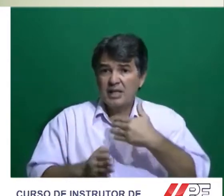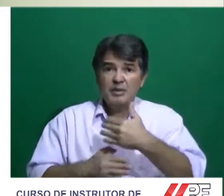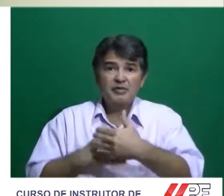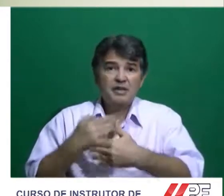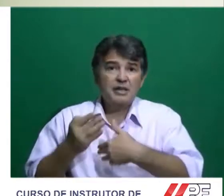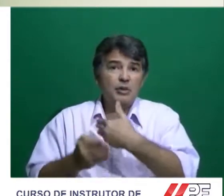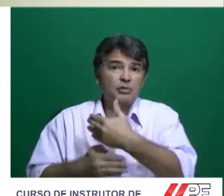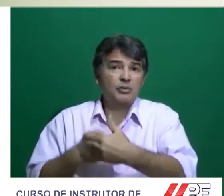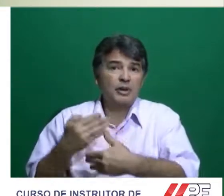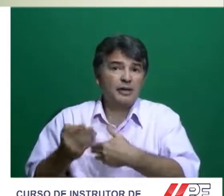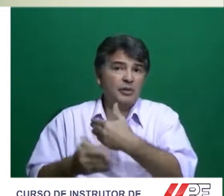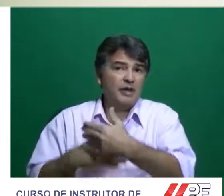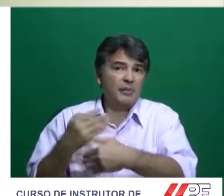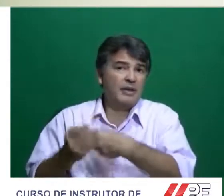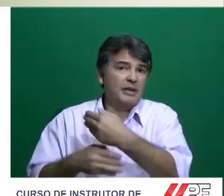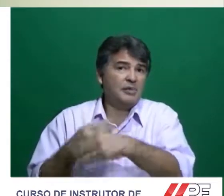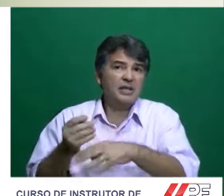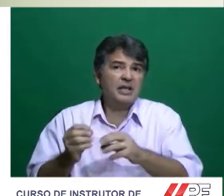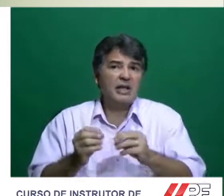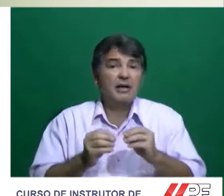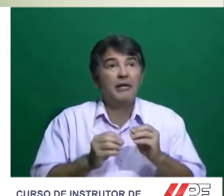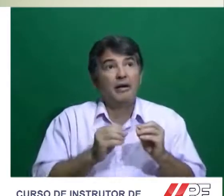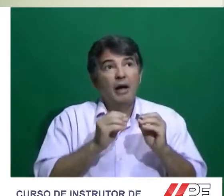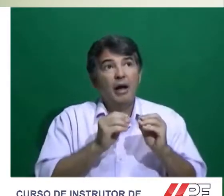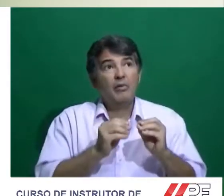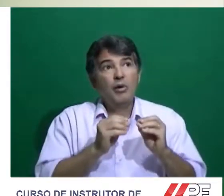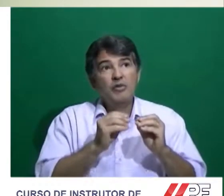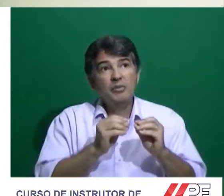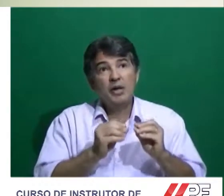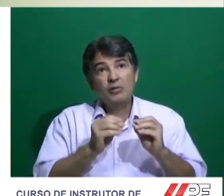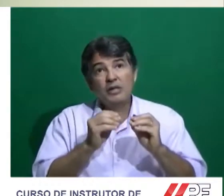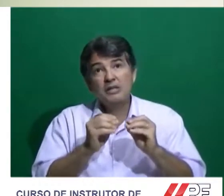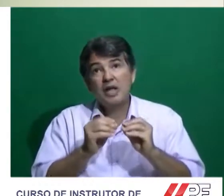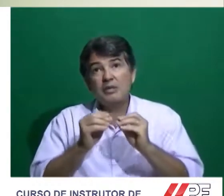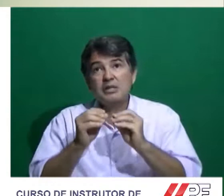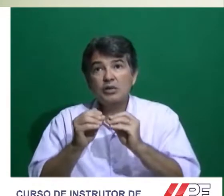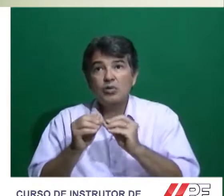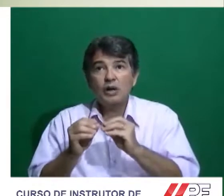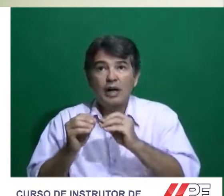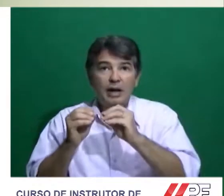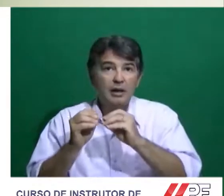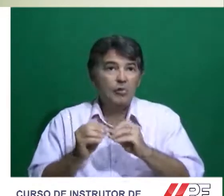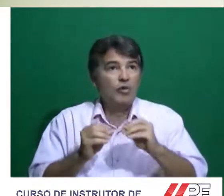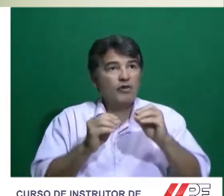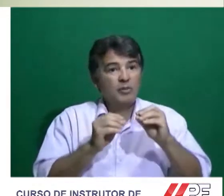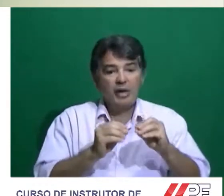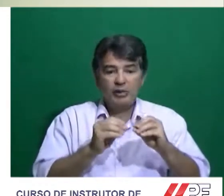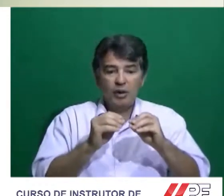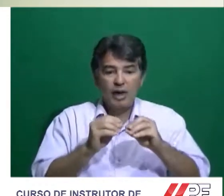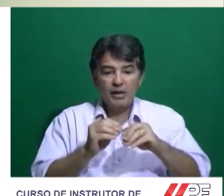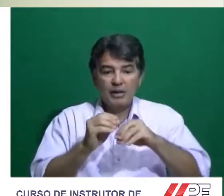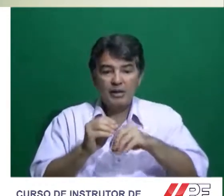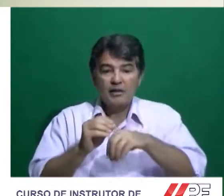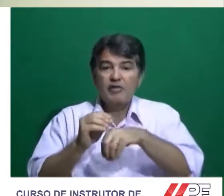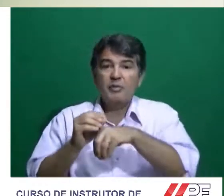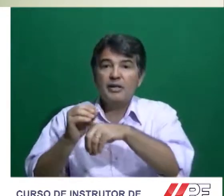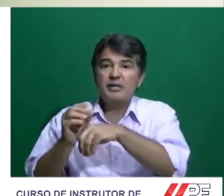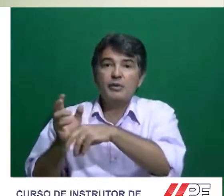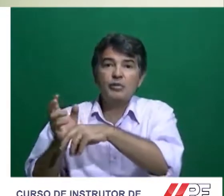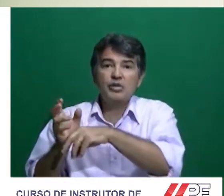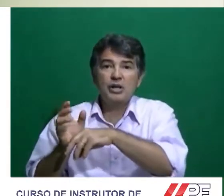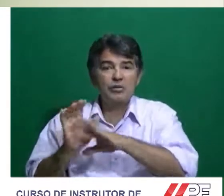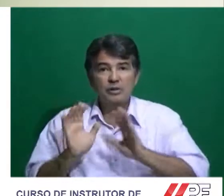Aí você termina fazendo no automático e vai aprendendo sem ter que... Ah, o movimento é semicircular, o movimento é de